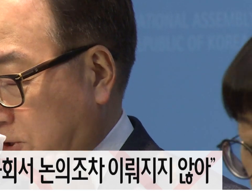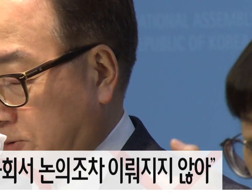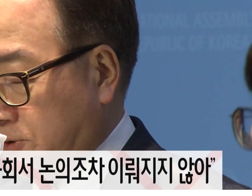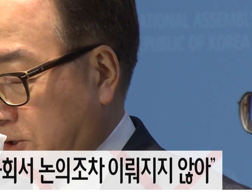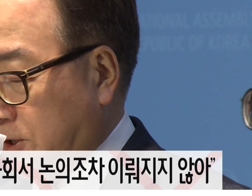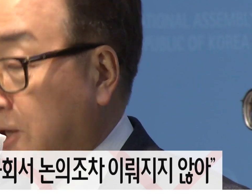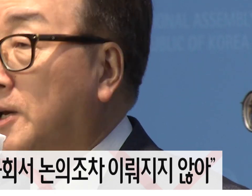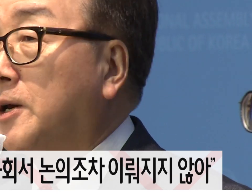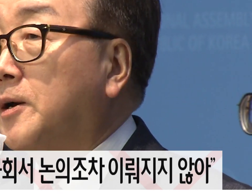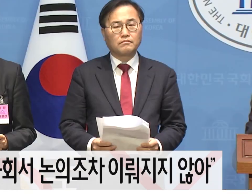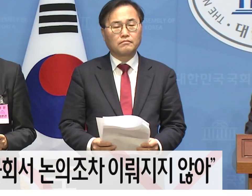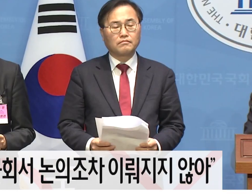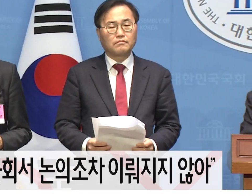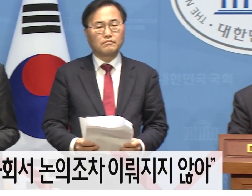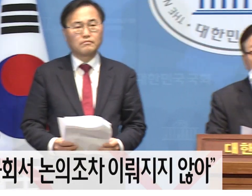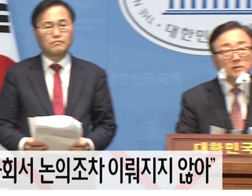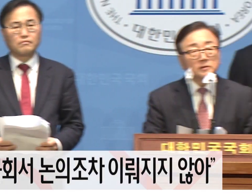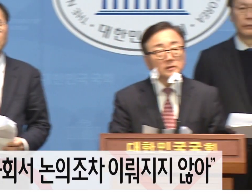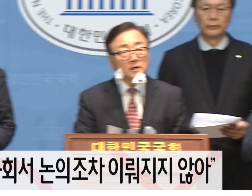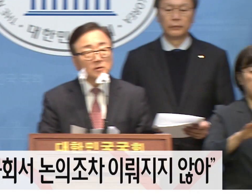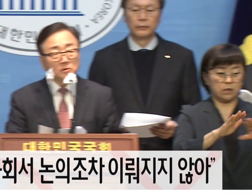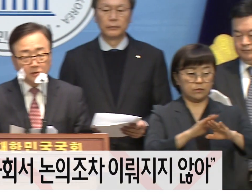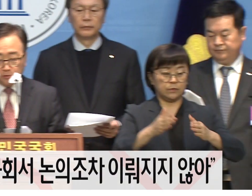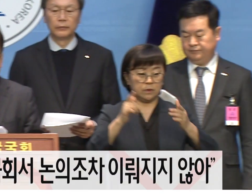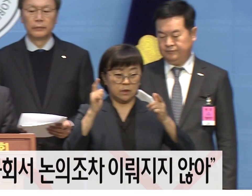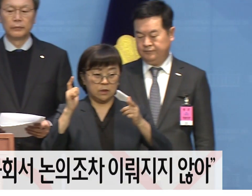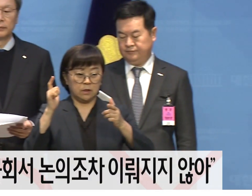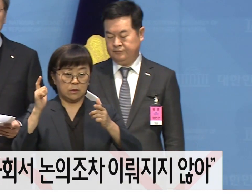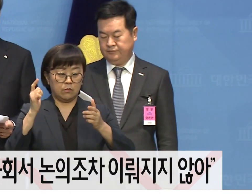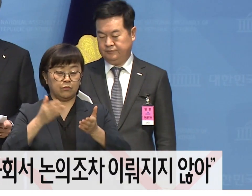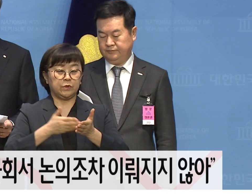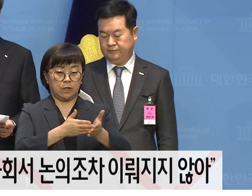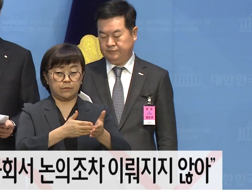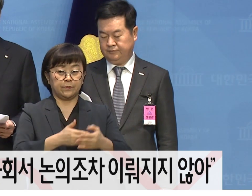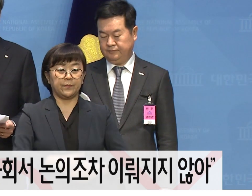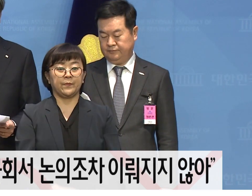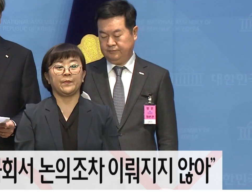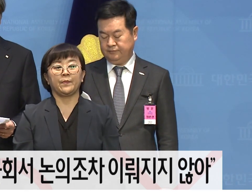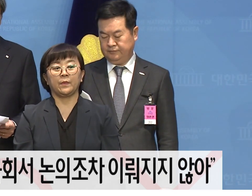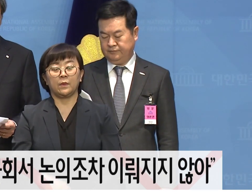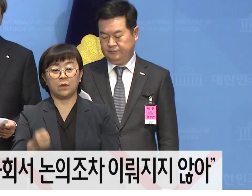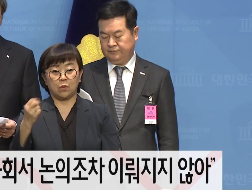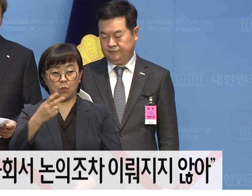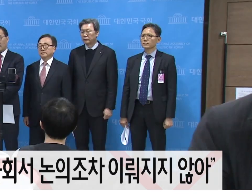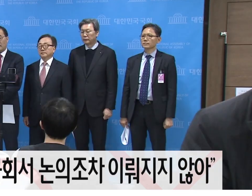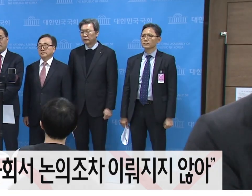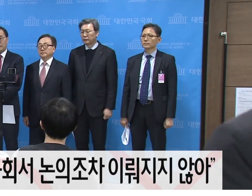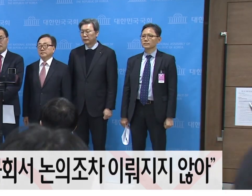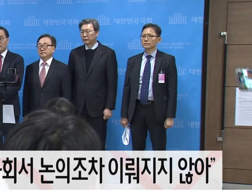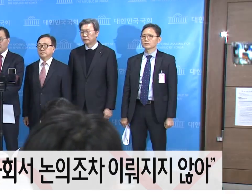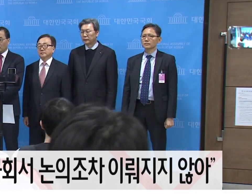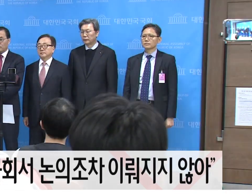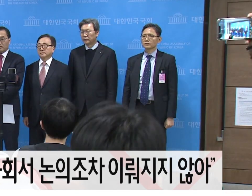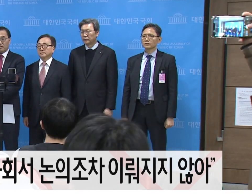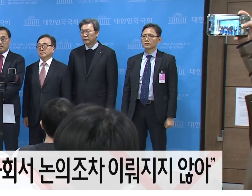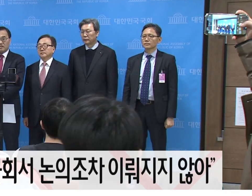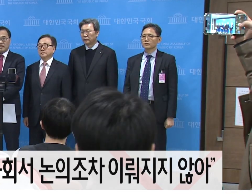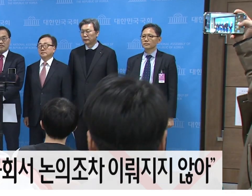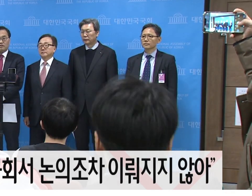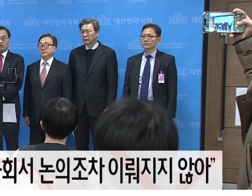것을 약속했는데 법시행 나흘을 앞둔 지금까지 국회에서는 법안의 논의조차 이루어지지 않고 있다고 목소리는